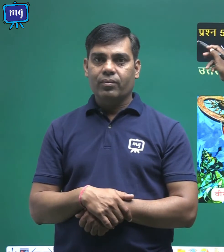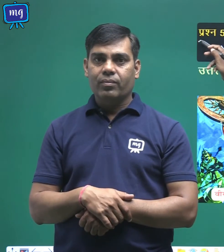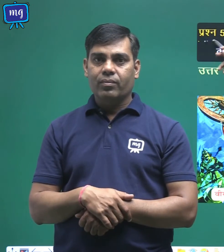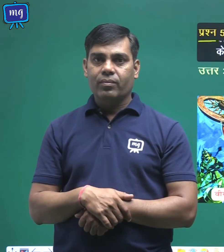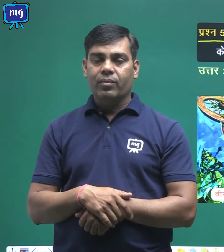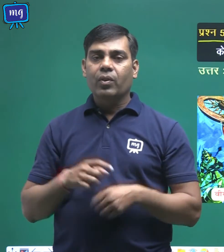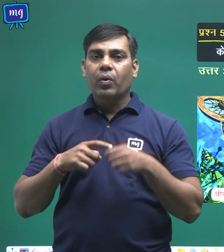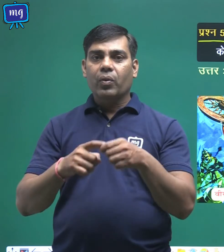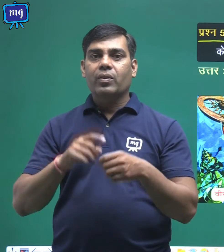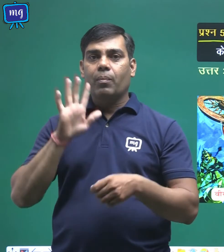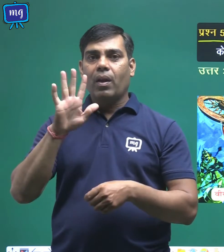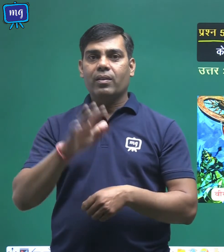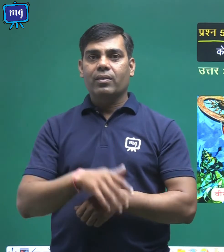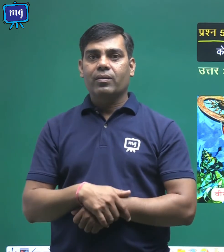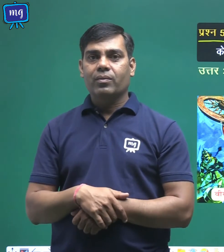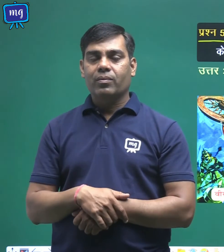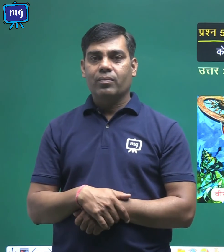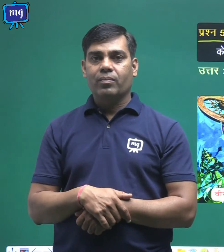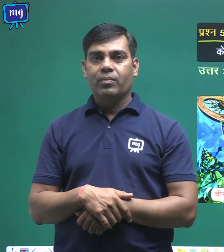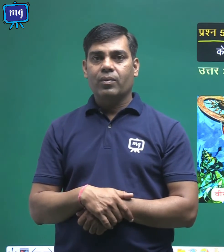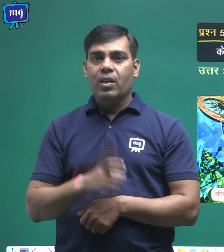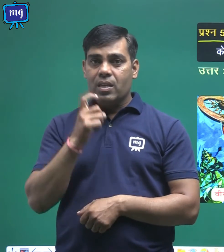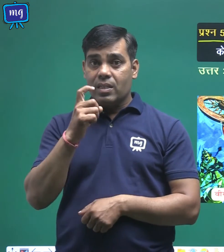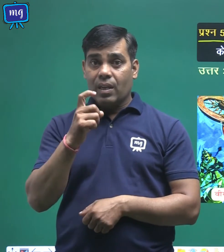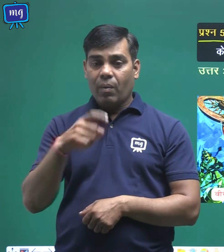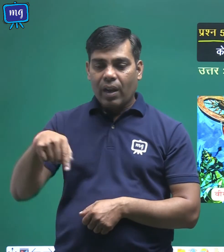प्रश्न 5, 7 घेरे